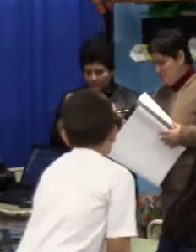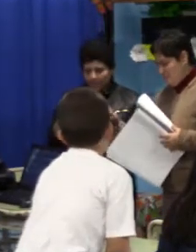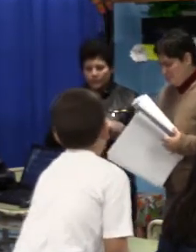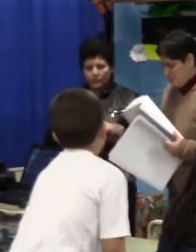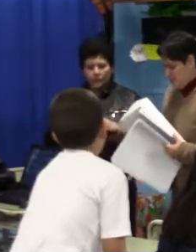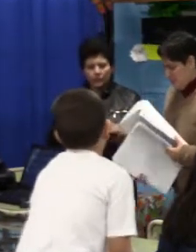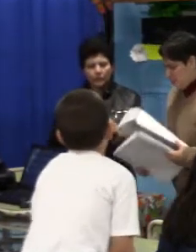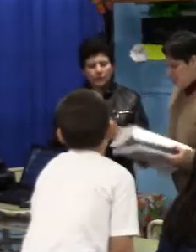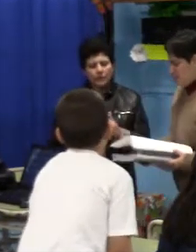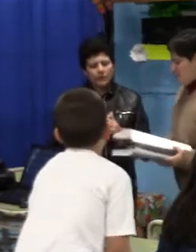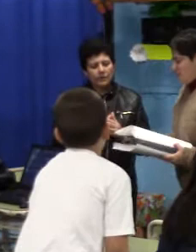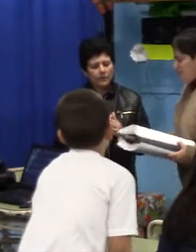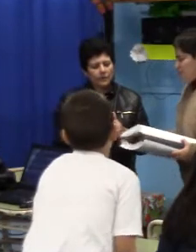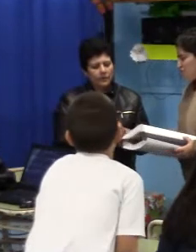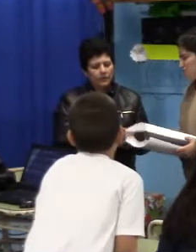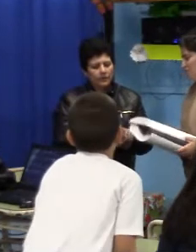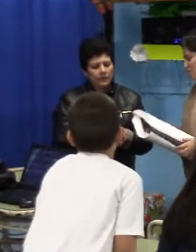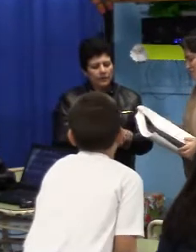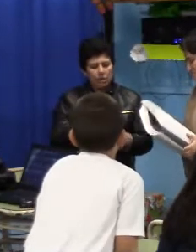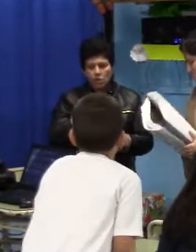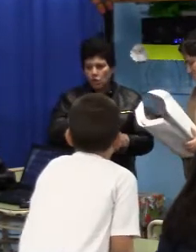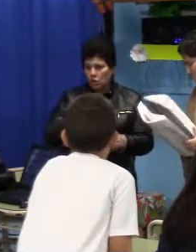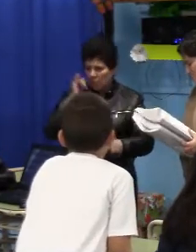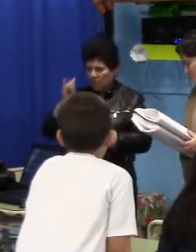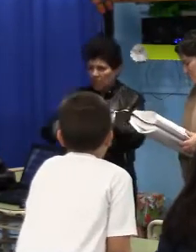entonces, ¿cómo hacemos? Yo quería hablar de Fanny Crosby.